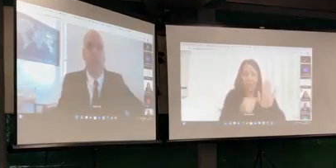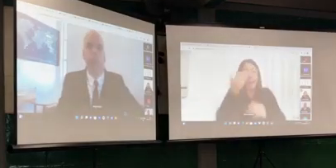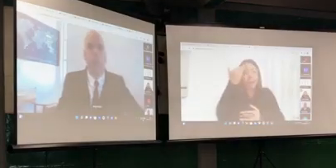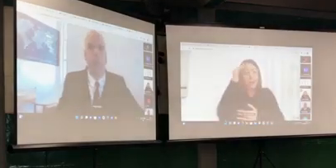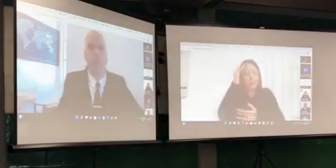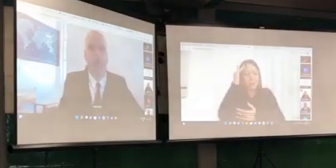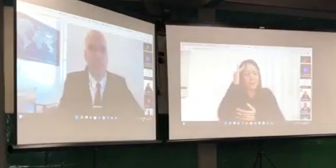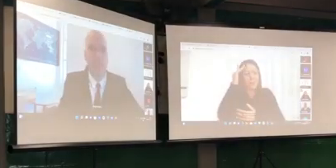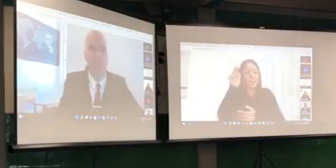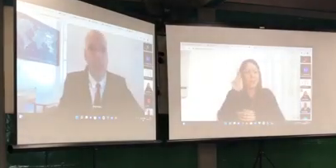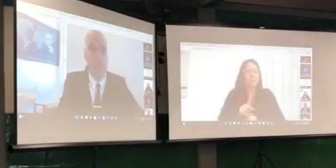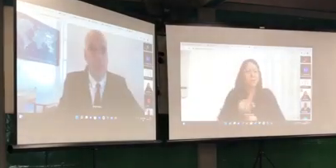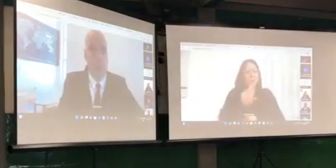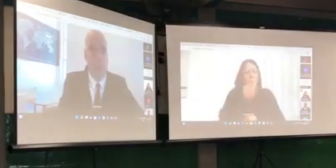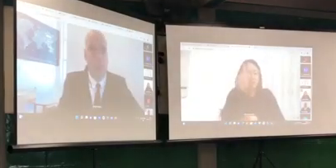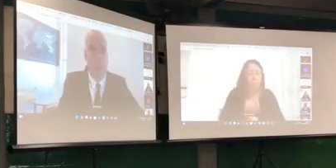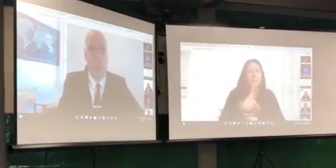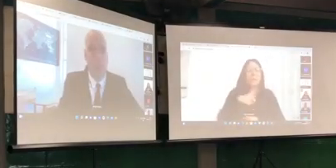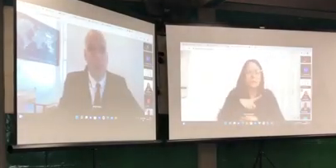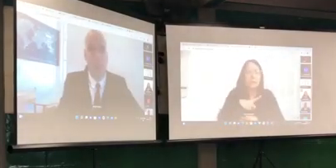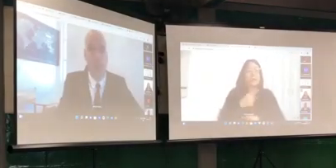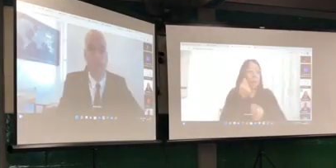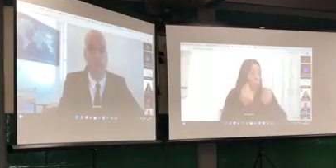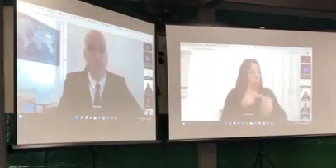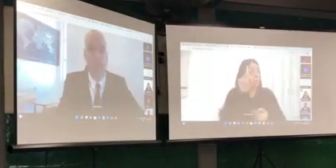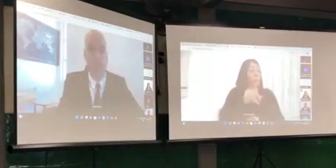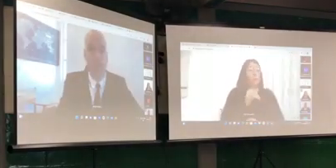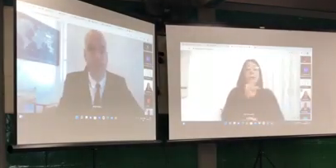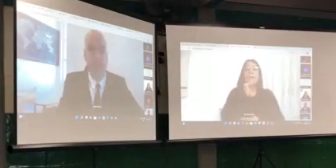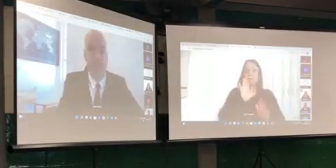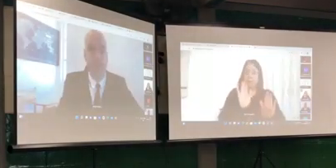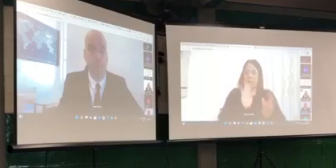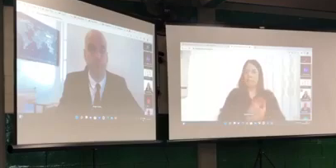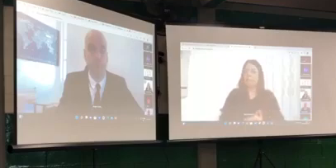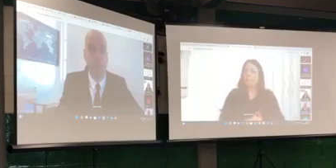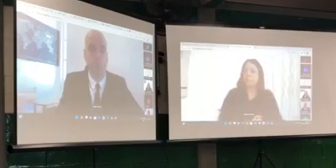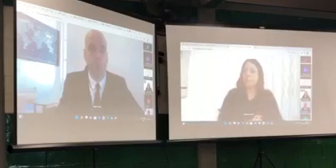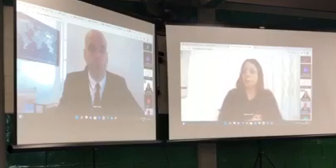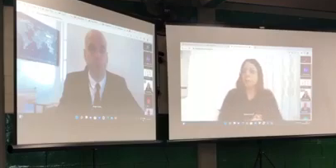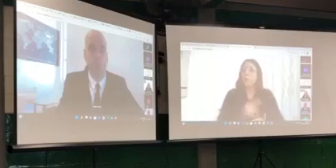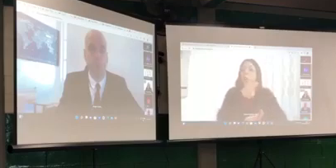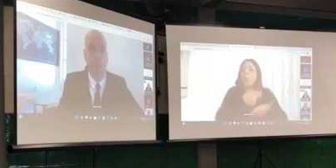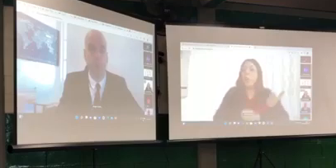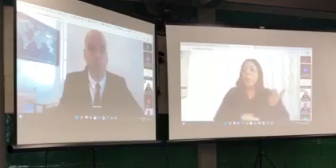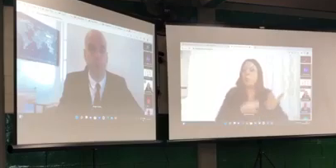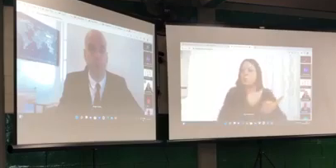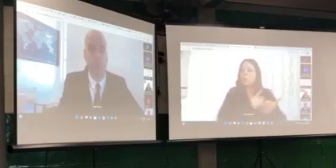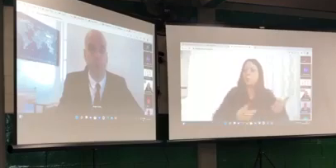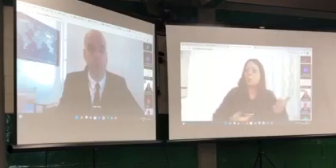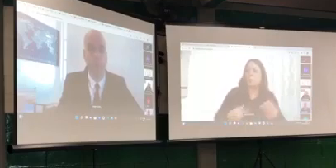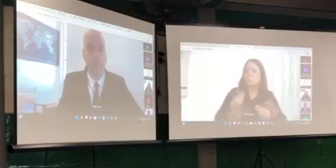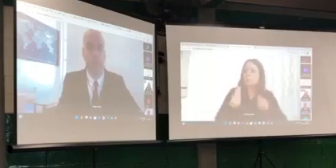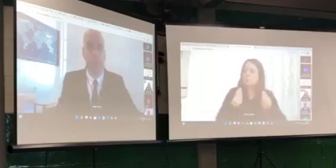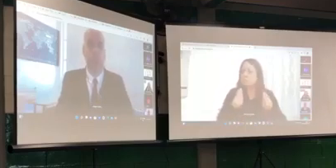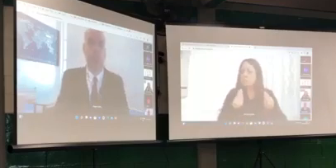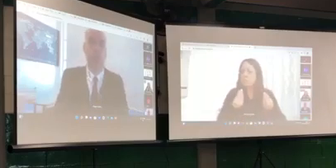né, que as pessoas com deficiência elas têm alguns direitos. Por exemplo, Concurso público, né? Quando a gente fala em